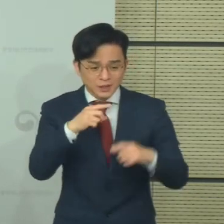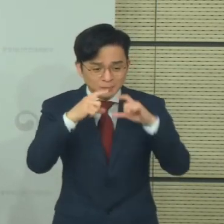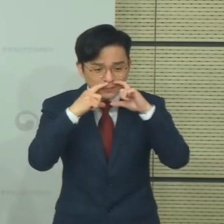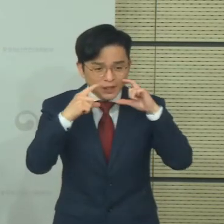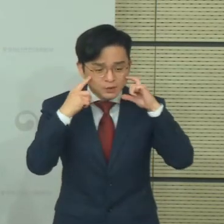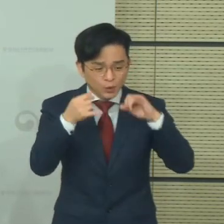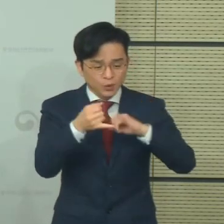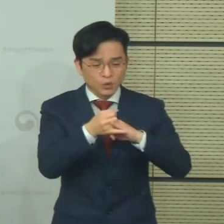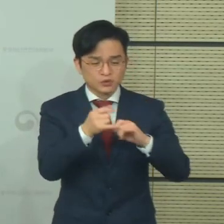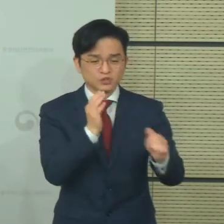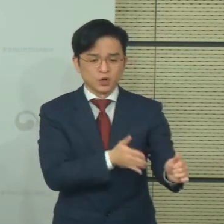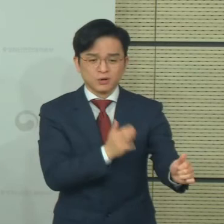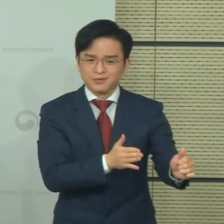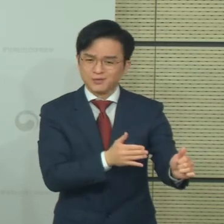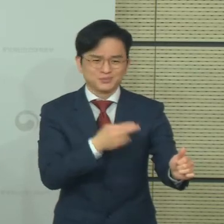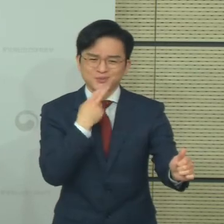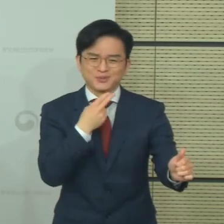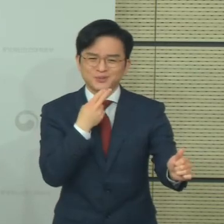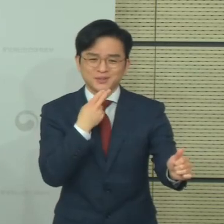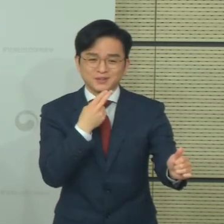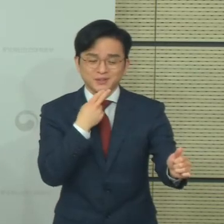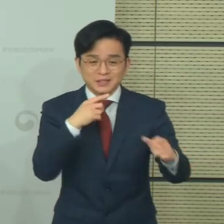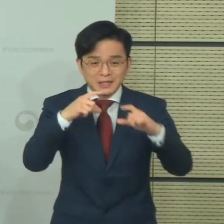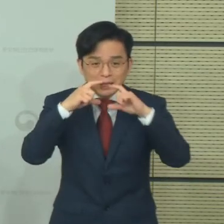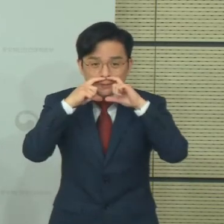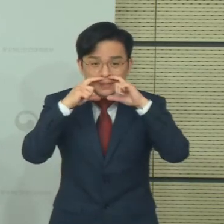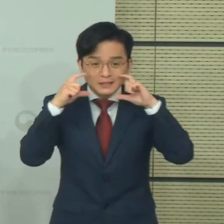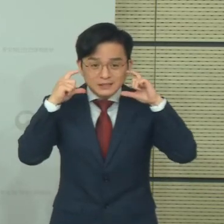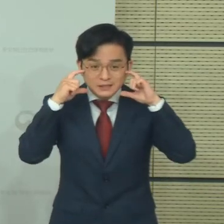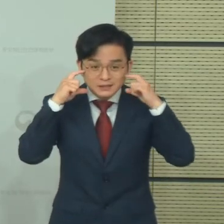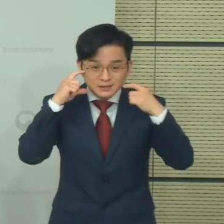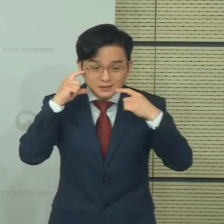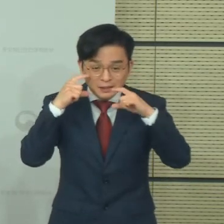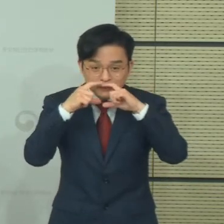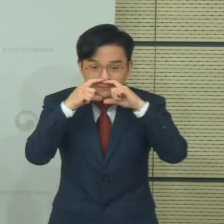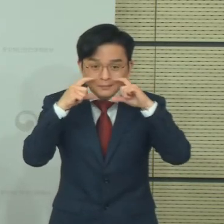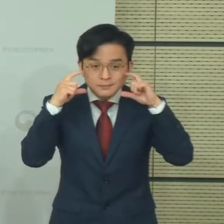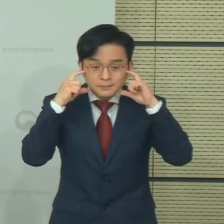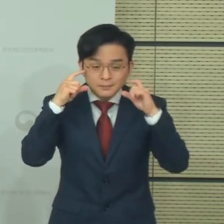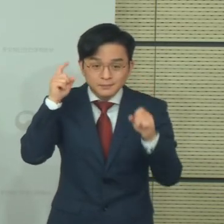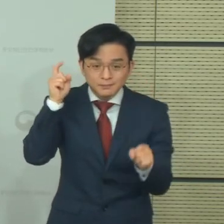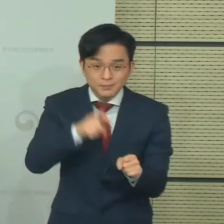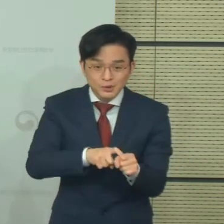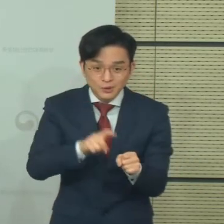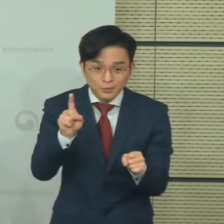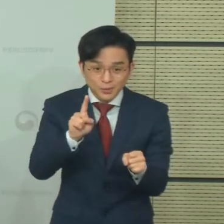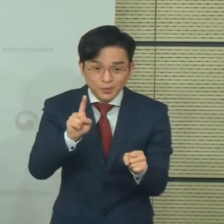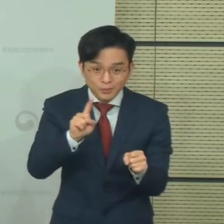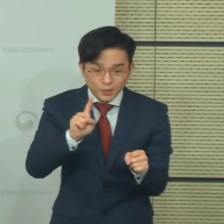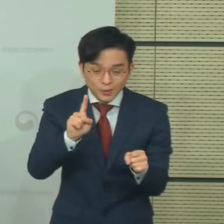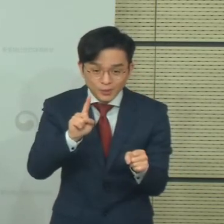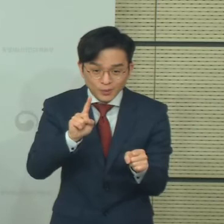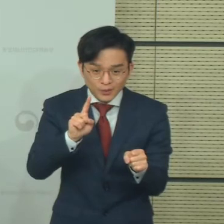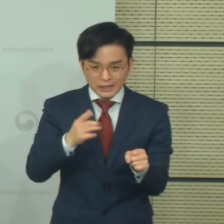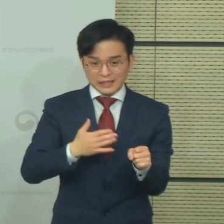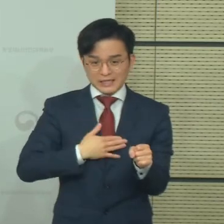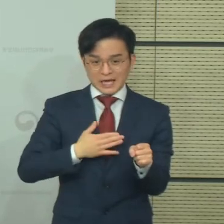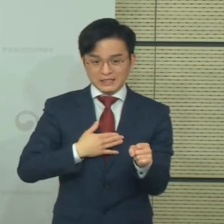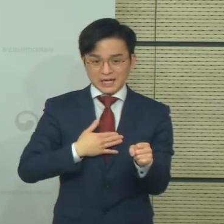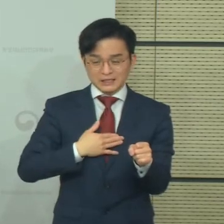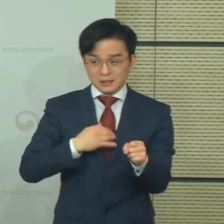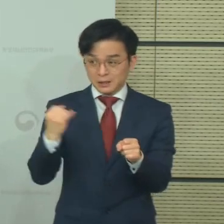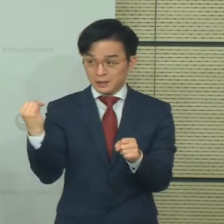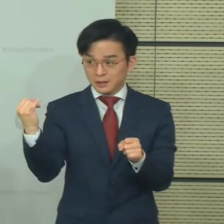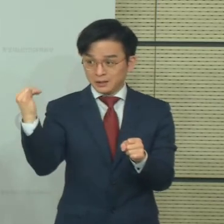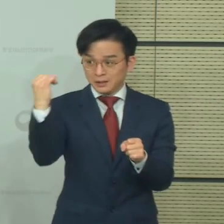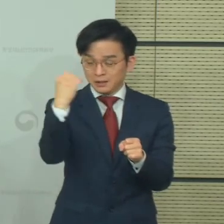없습니다. 마스크의 기본적인 착용이 뭐 개인을 본인을 이제 보호하는 것도 있지만 이제